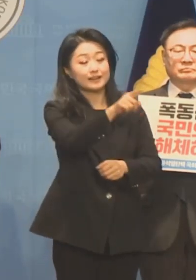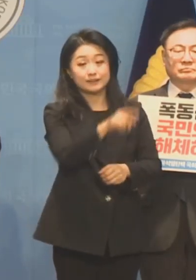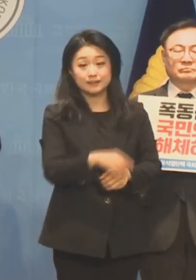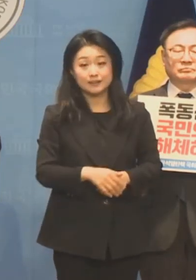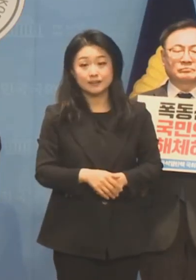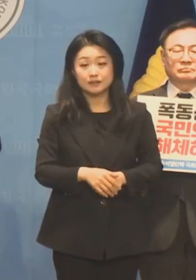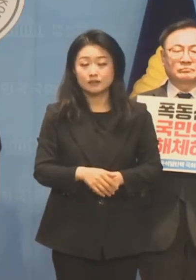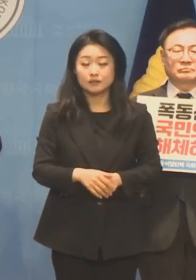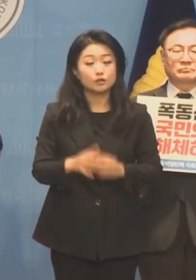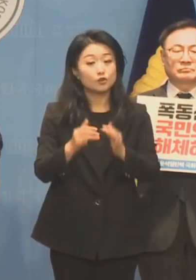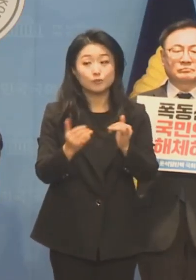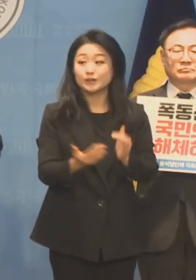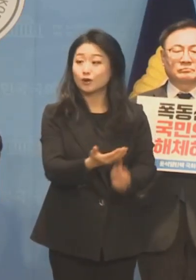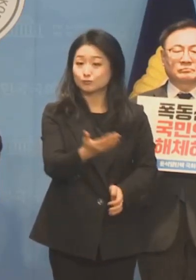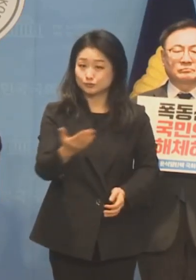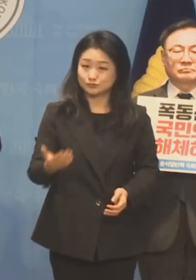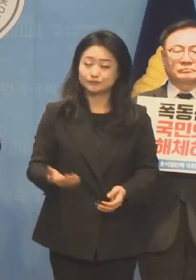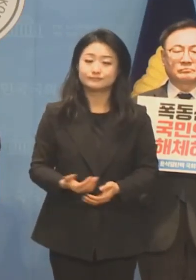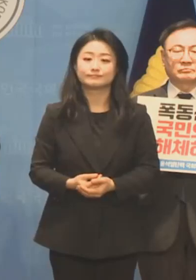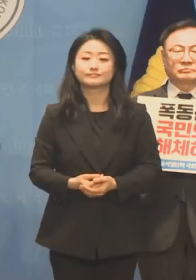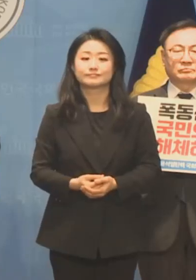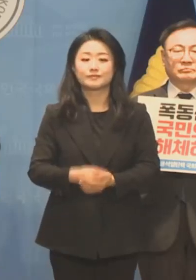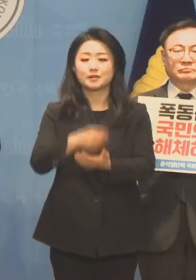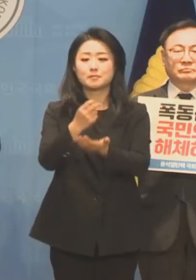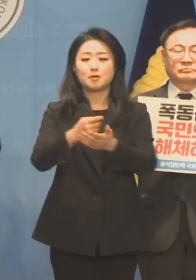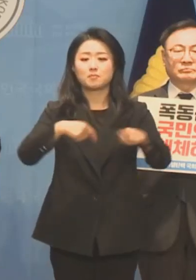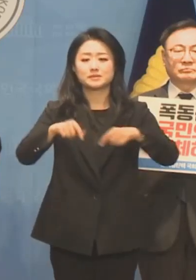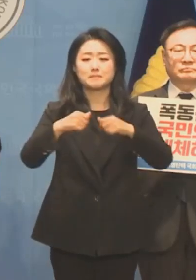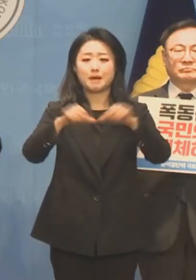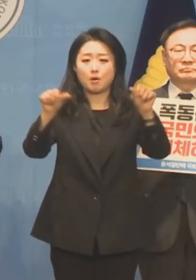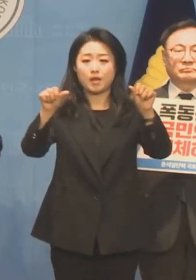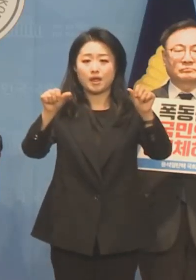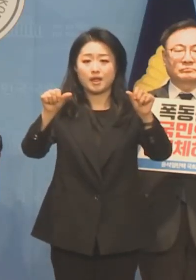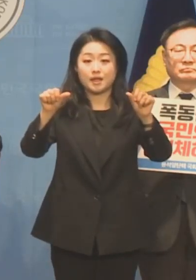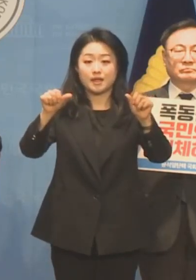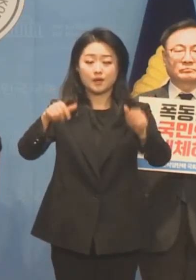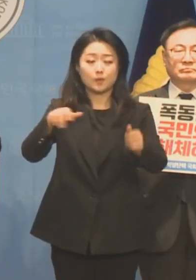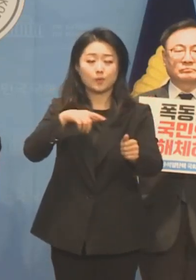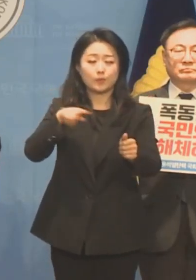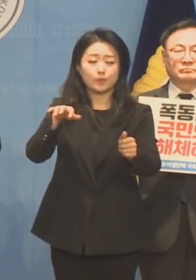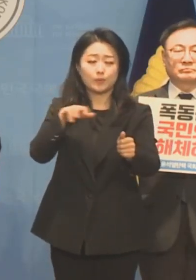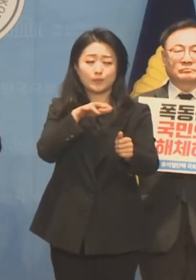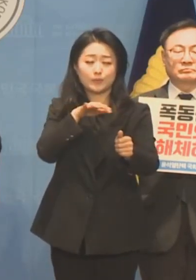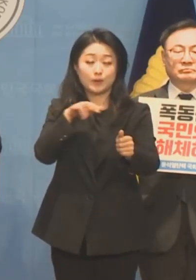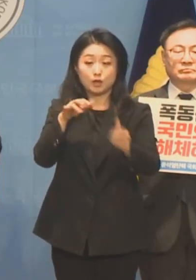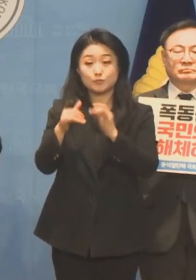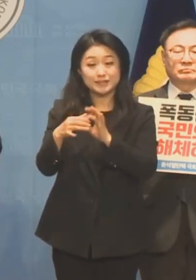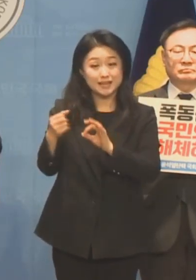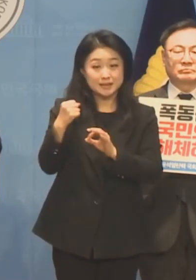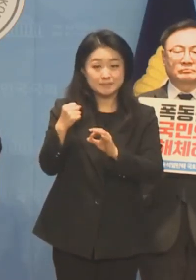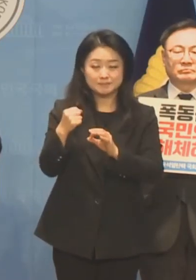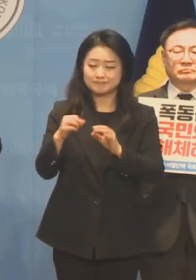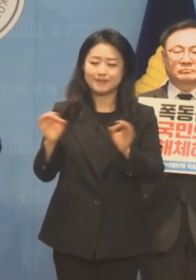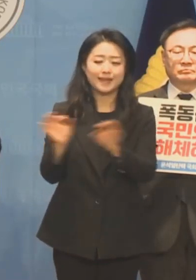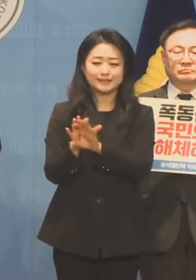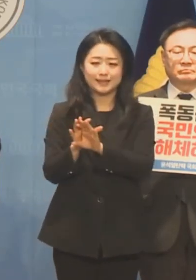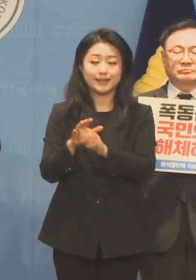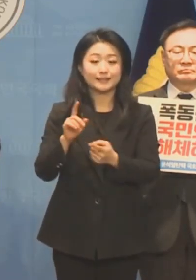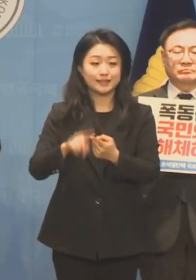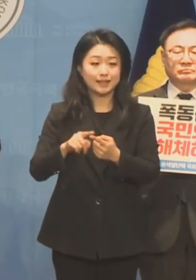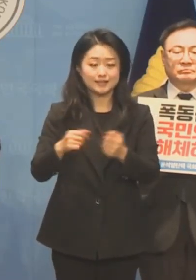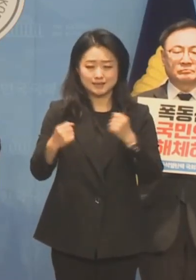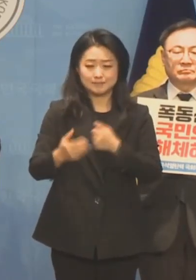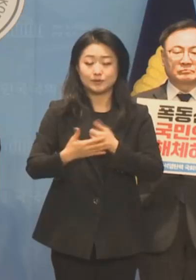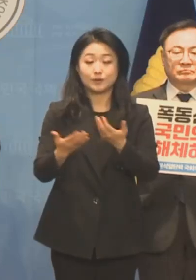이제 우리 국민 여러분들께서 이 법치 파괴의 배후 조종 역할을 하고 있는 국민의힘 해체에 대해서